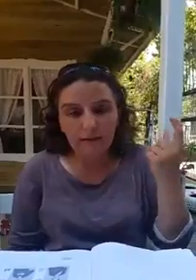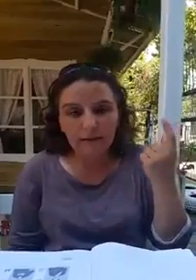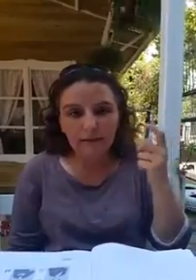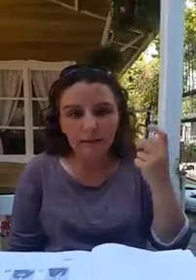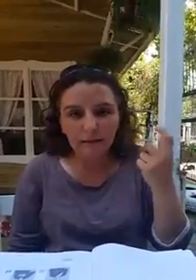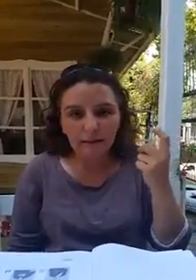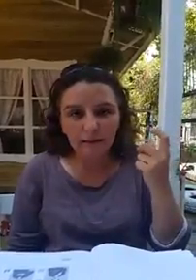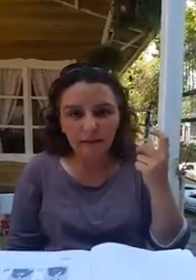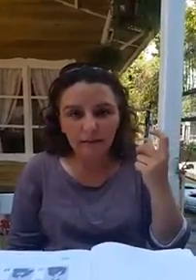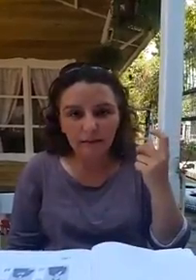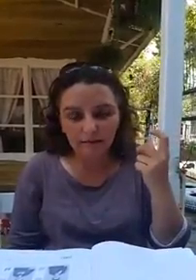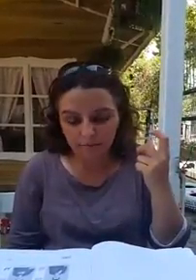sayı,